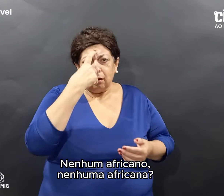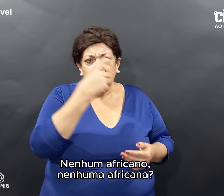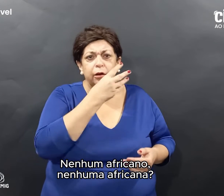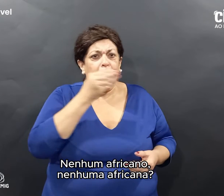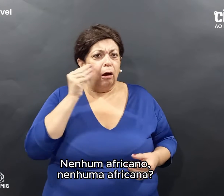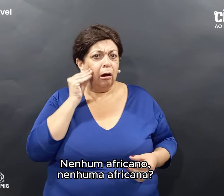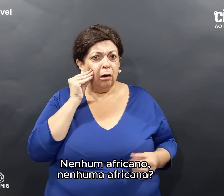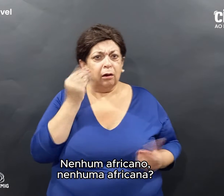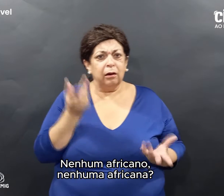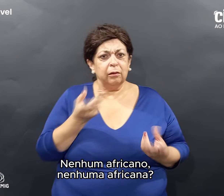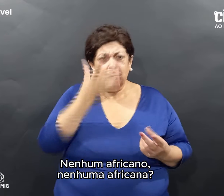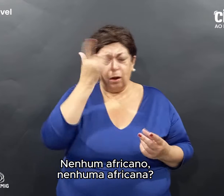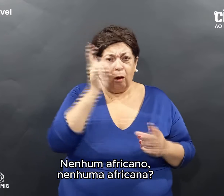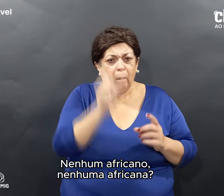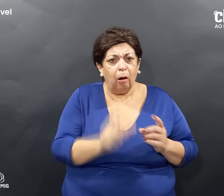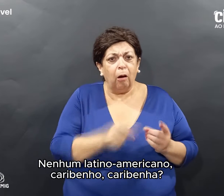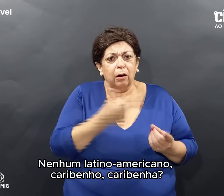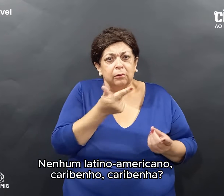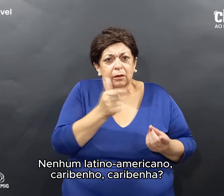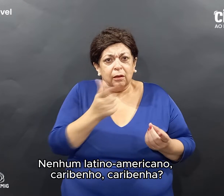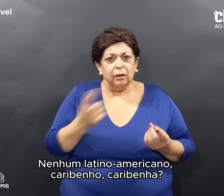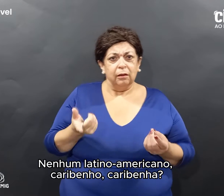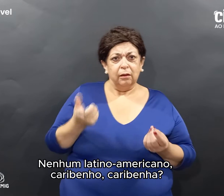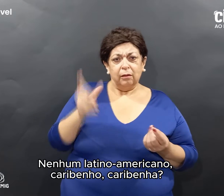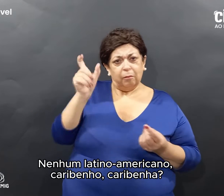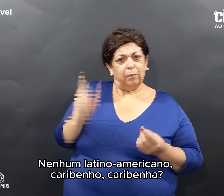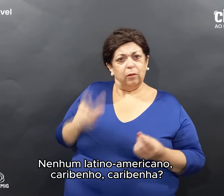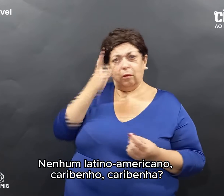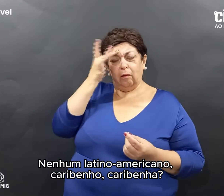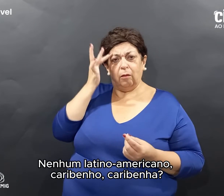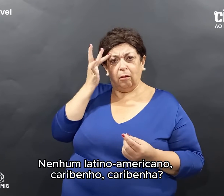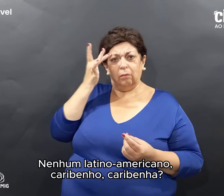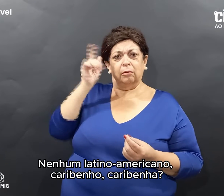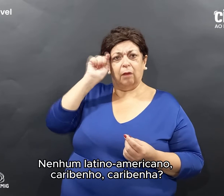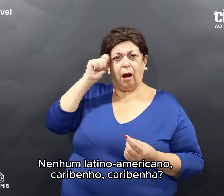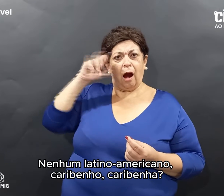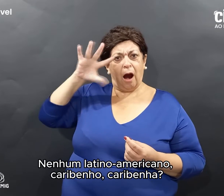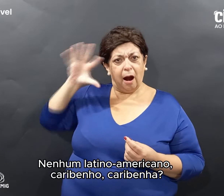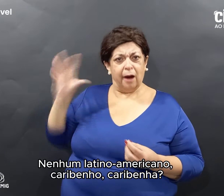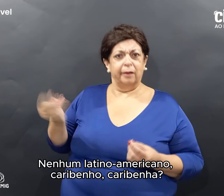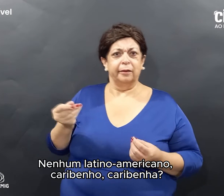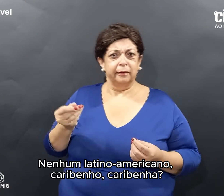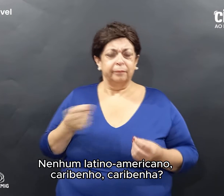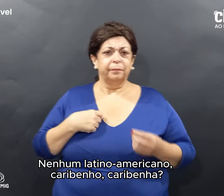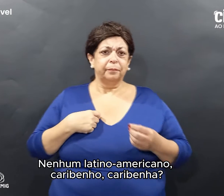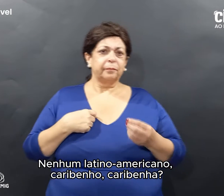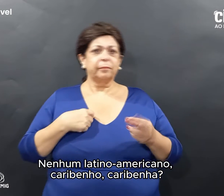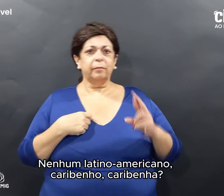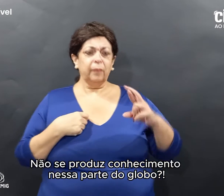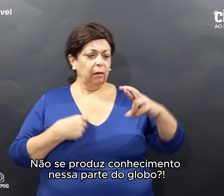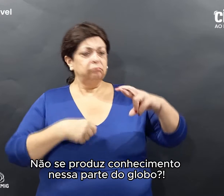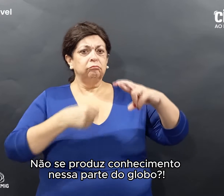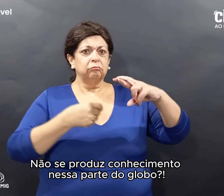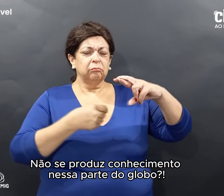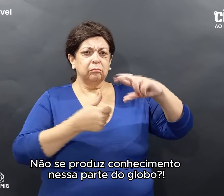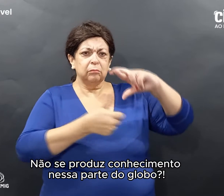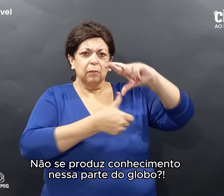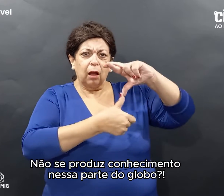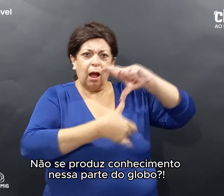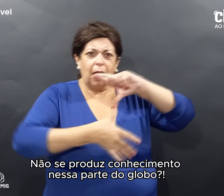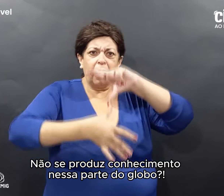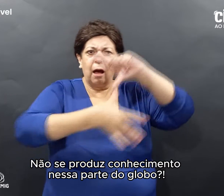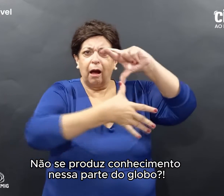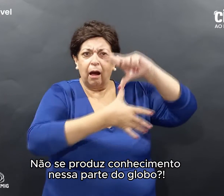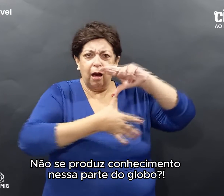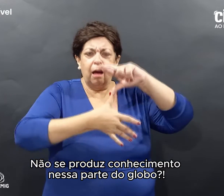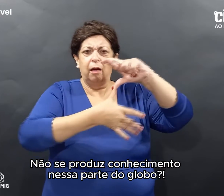Nenhum africano, nenhuma africana, nenhum latino-americano, caribenha. Não se produz conhecimento